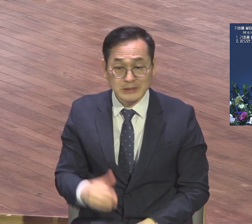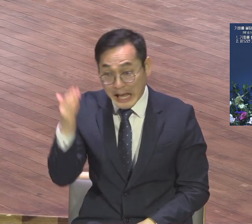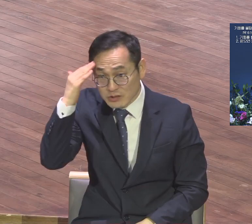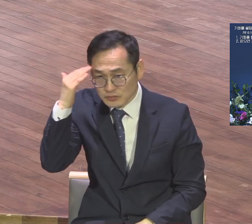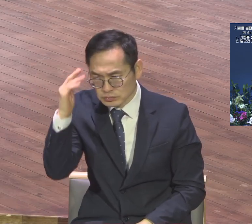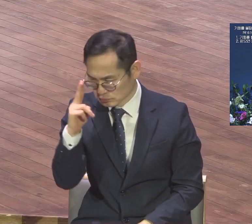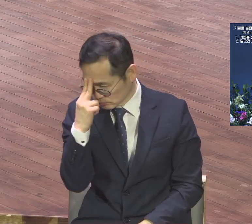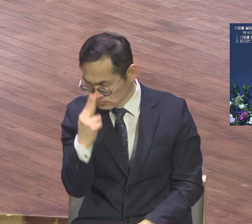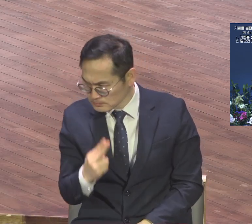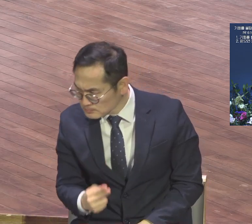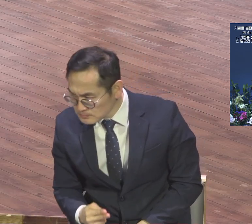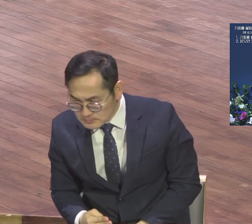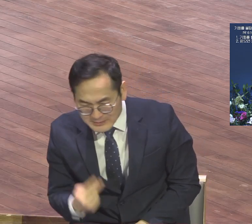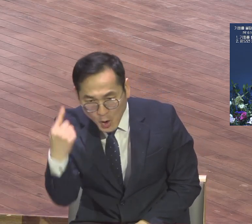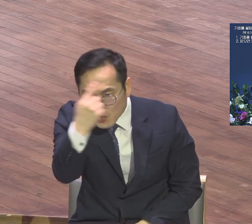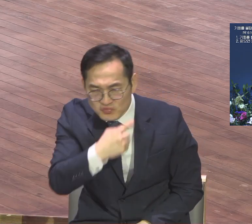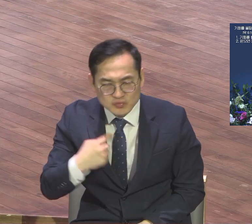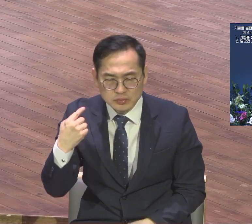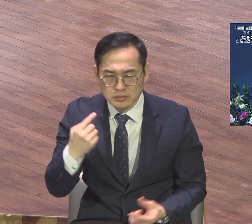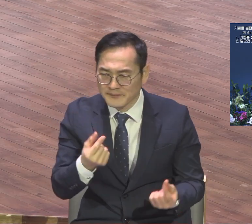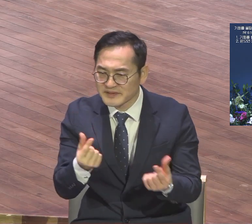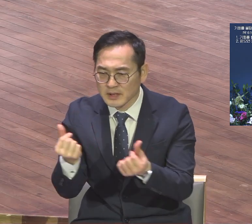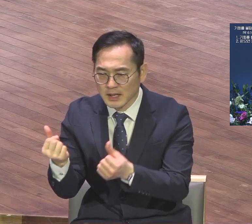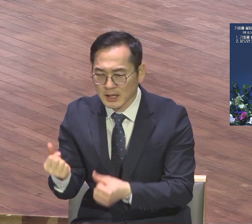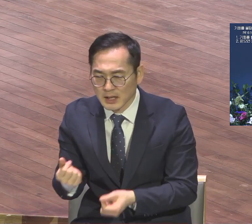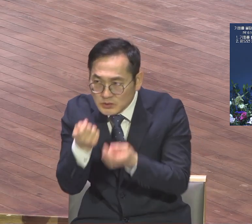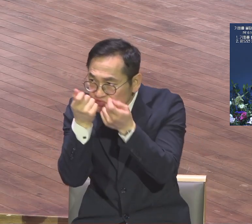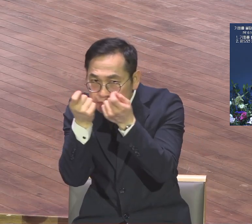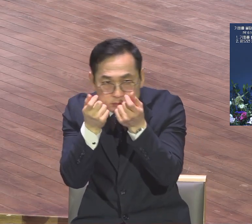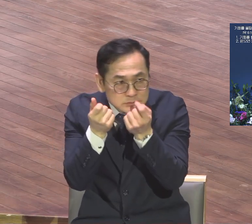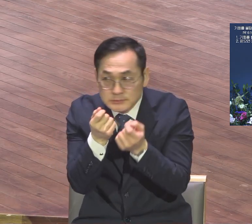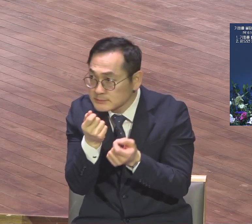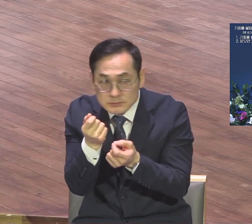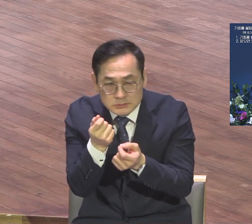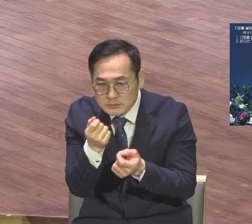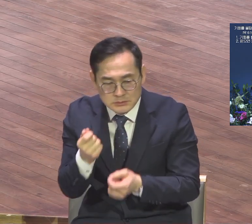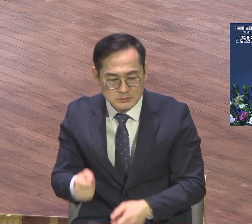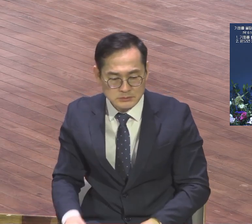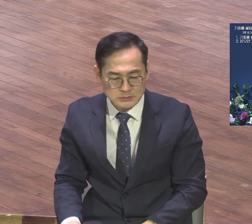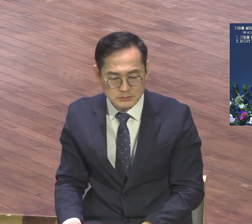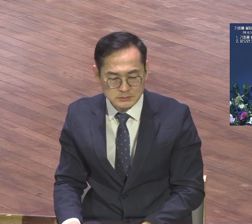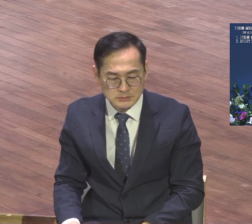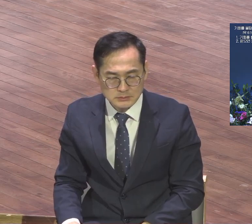우리는 막 남 의식 엄청하죠. 남 눈치 엄청 보죠. 왜 찌르봐.